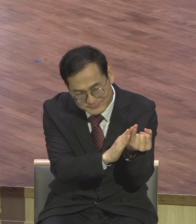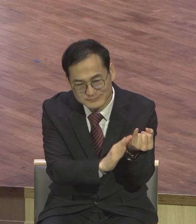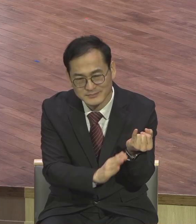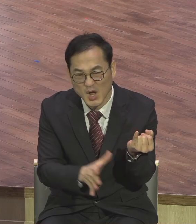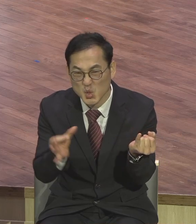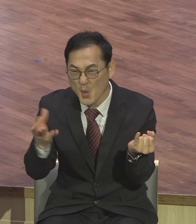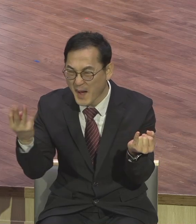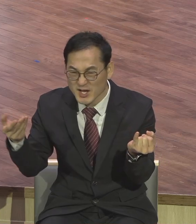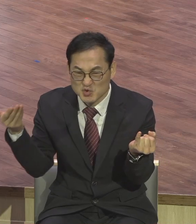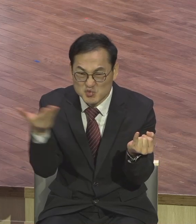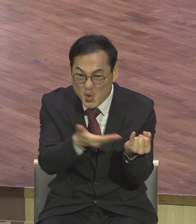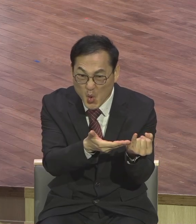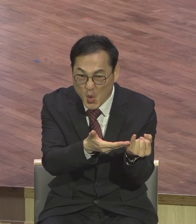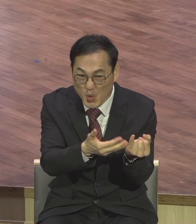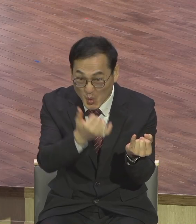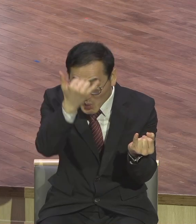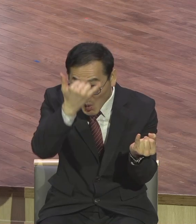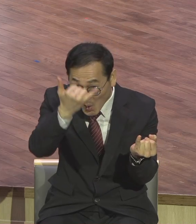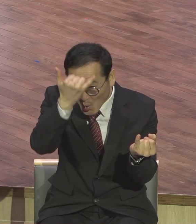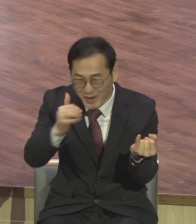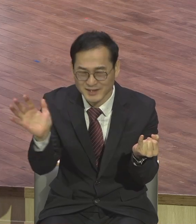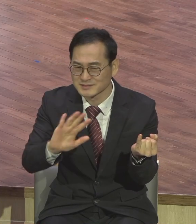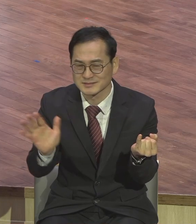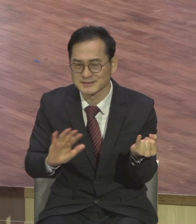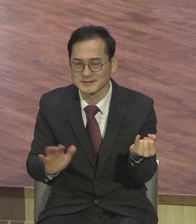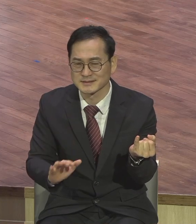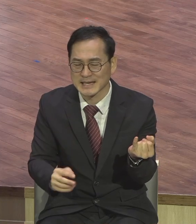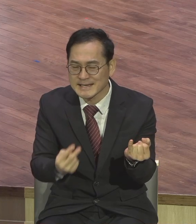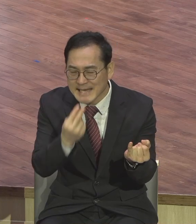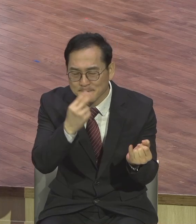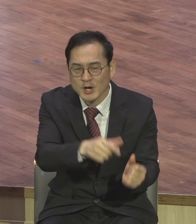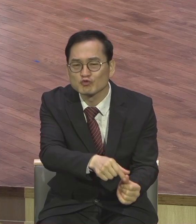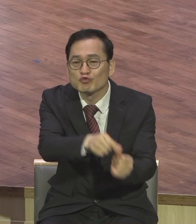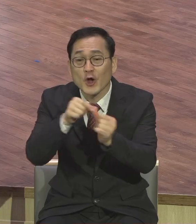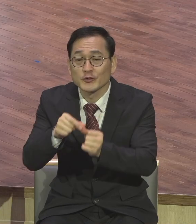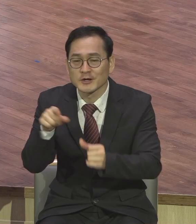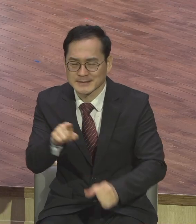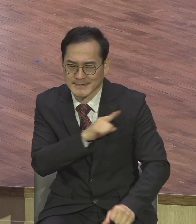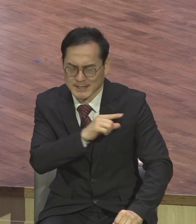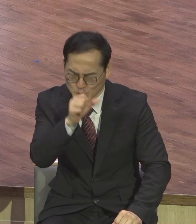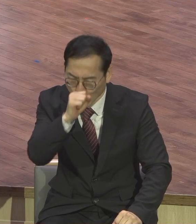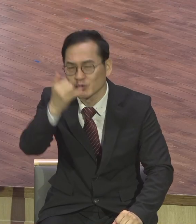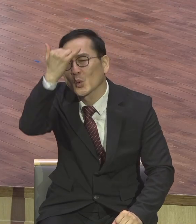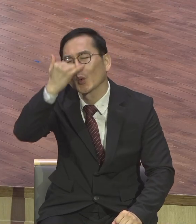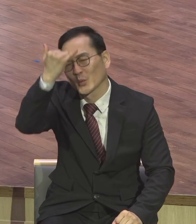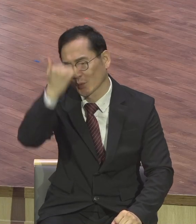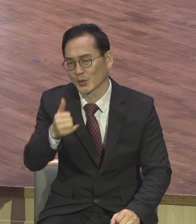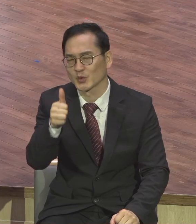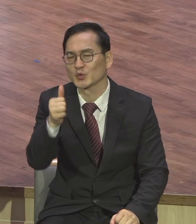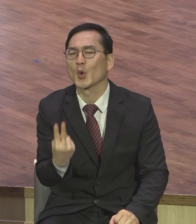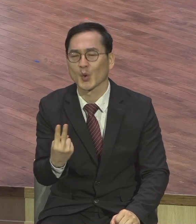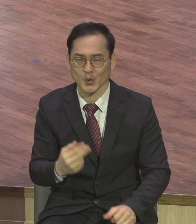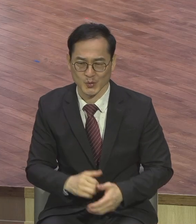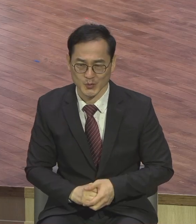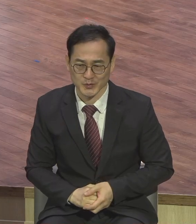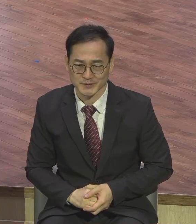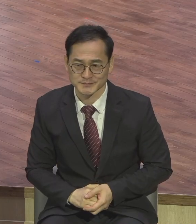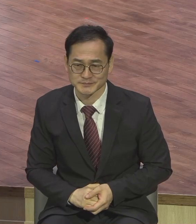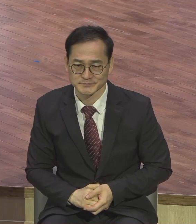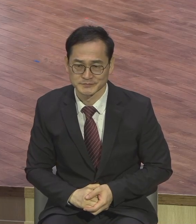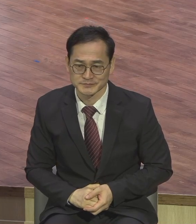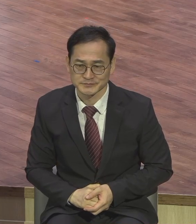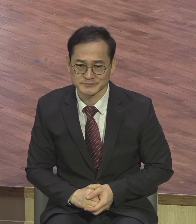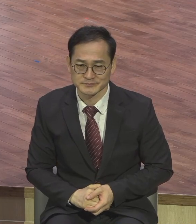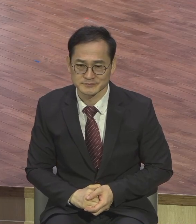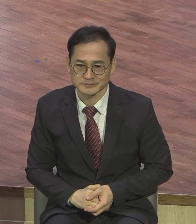돈을 뭐 100만 원 준다고 1000만 원 준다고 효도인 줄 아세요? 생명권이라는 게 최고의 효도라고. 그렇다면 지금 여러분 가정에